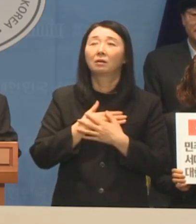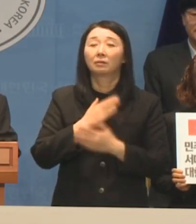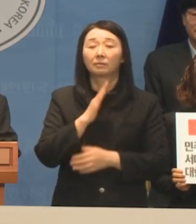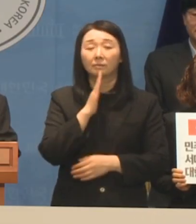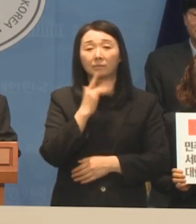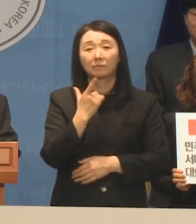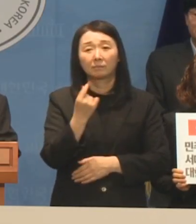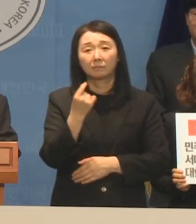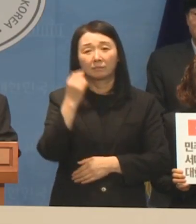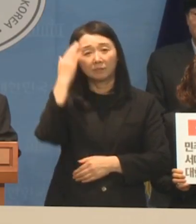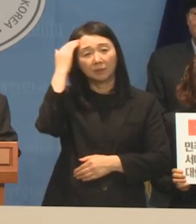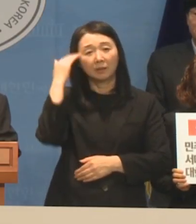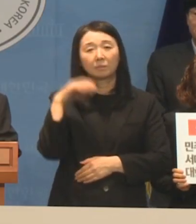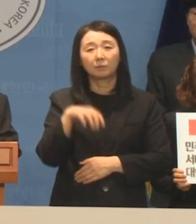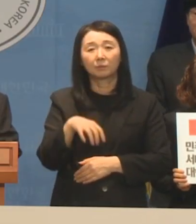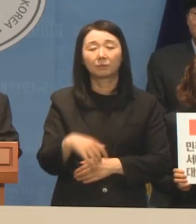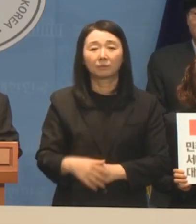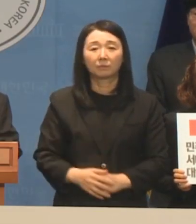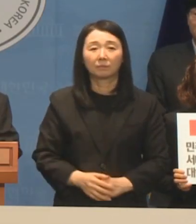우리 조국입니다.